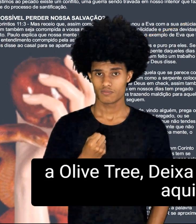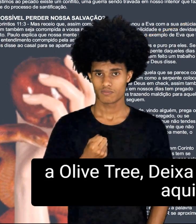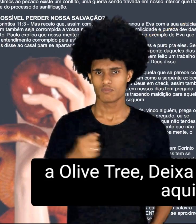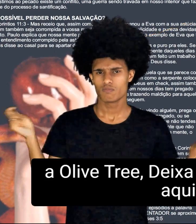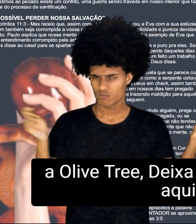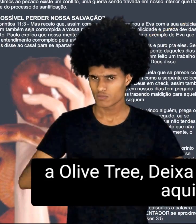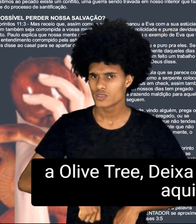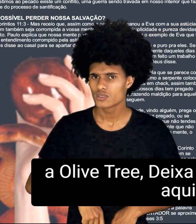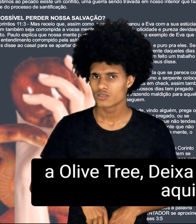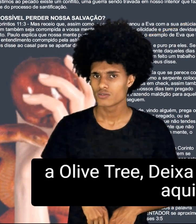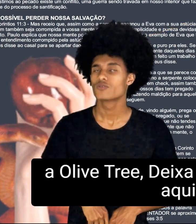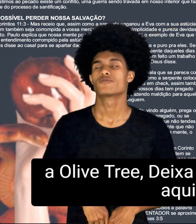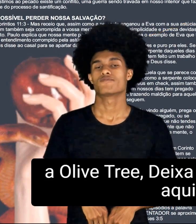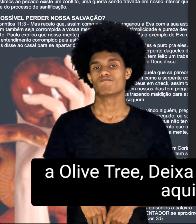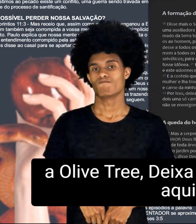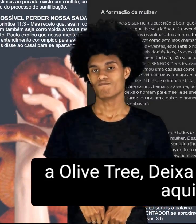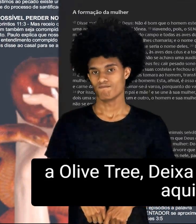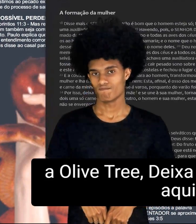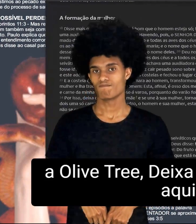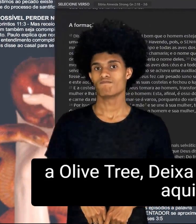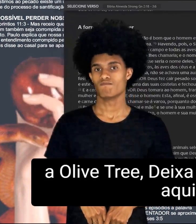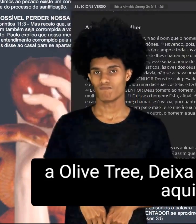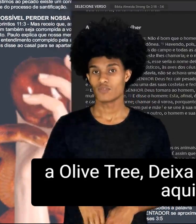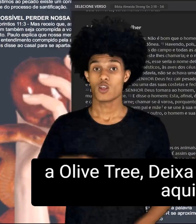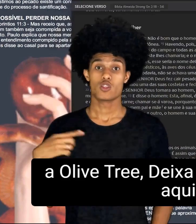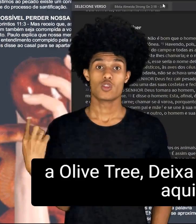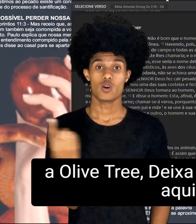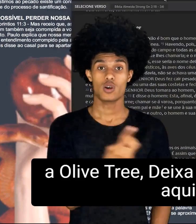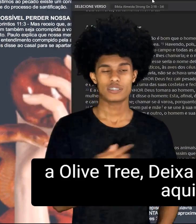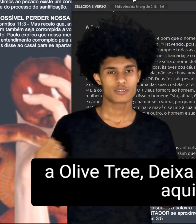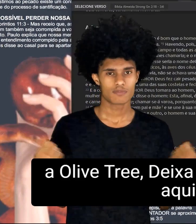Oliver Tree. Deixa eu pegar ela aqui para vocês. Pum, tá aqui, ó.